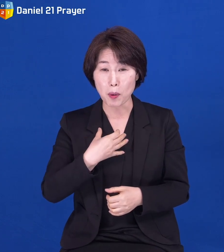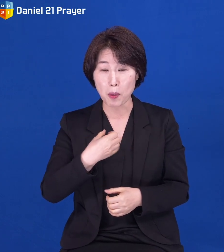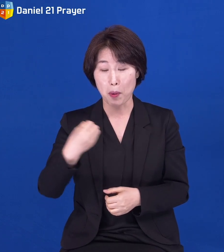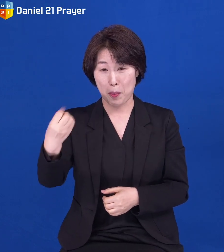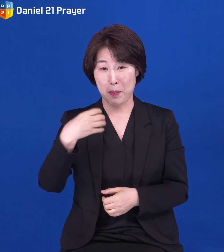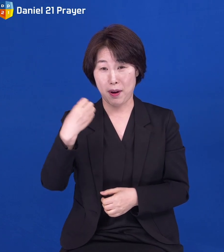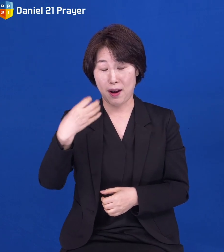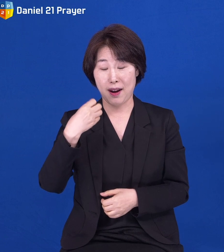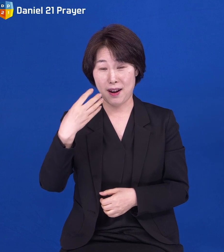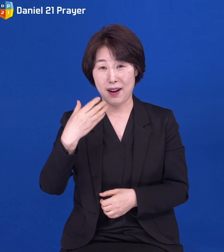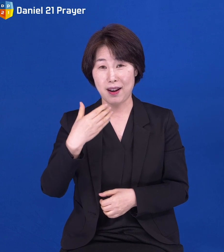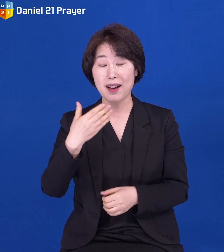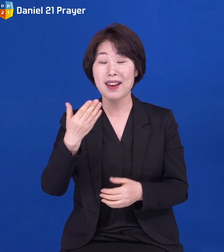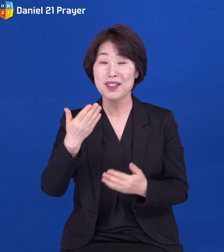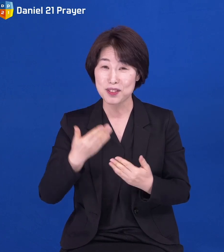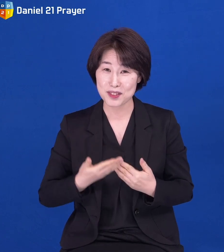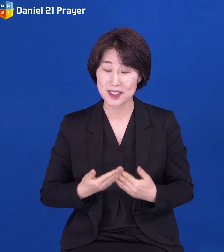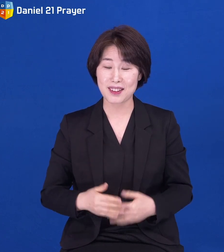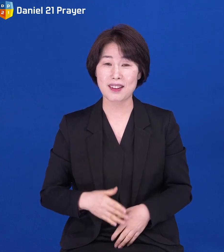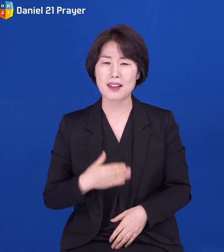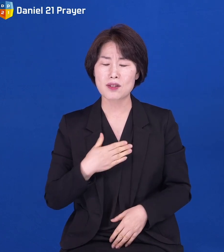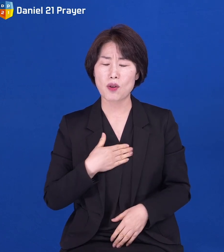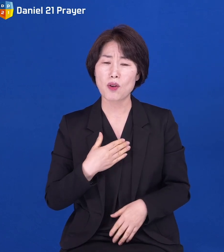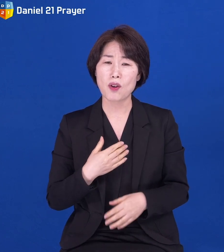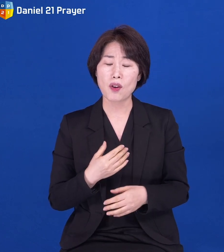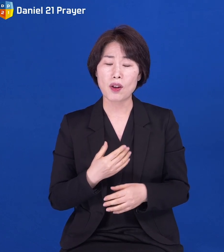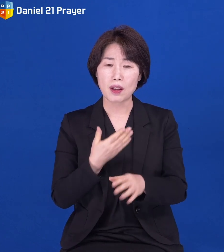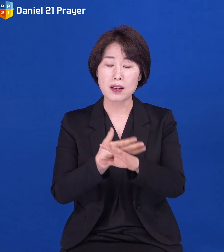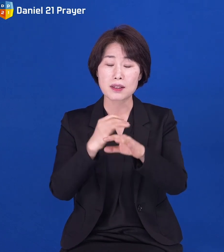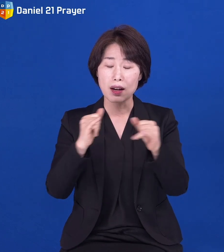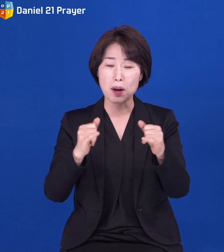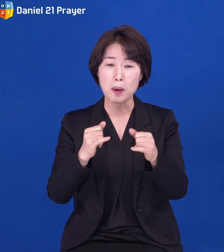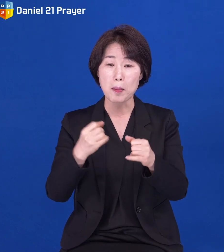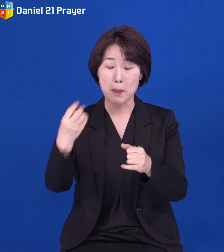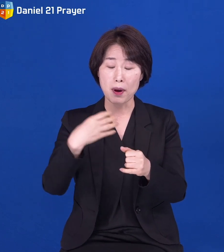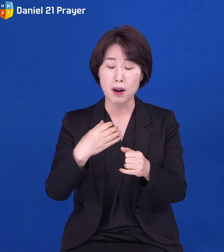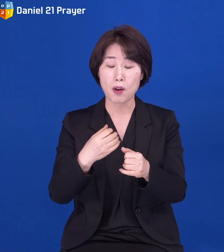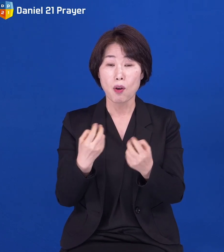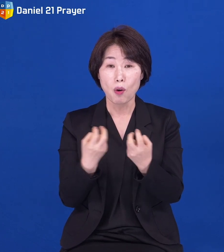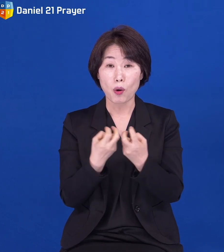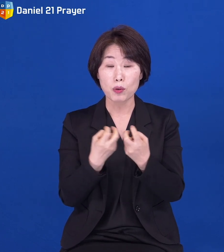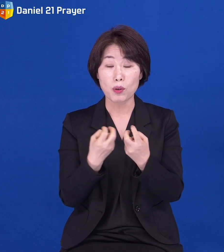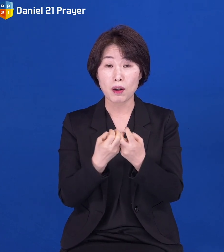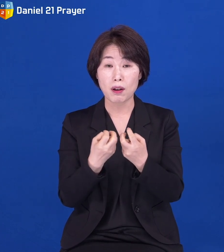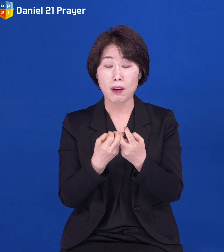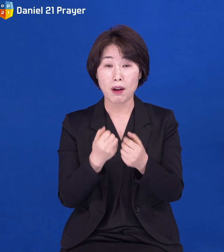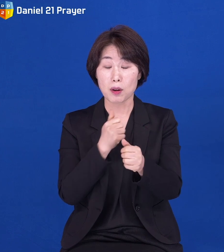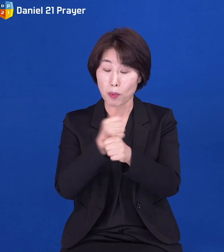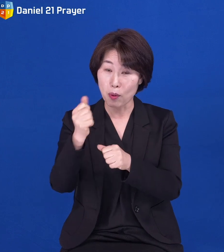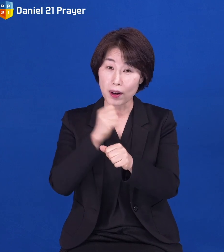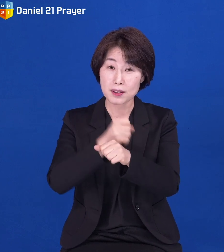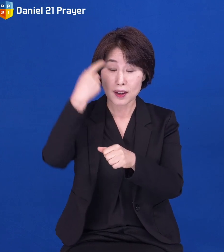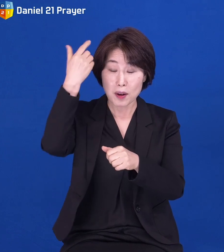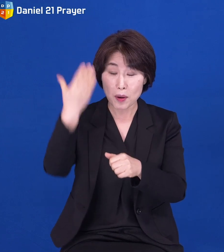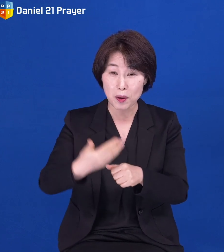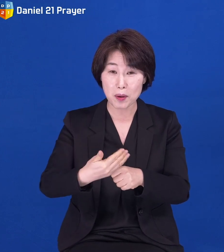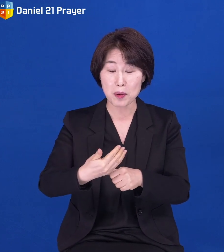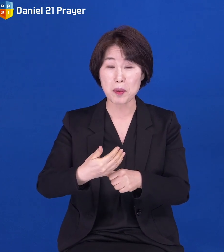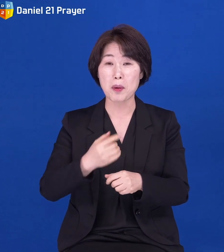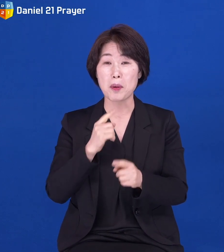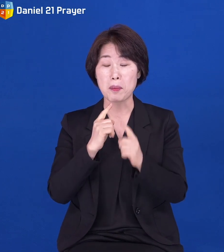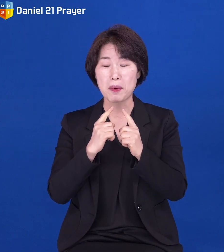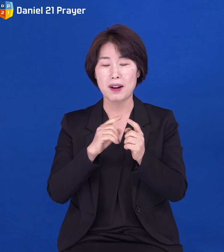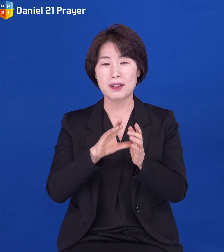같아요. 근데 그걸 어떻게 이겨냈을까? 이렇게 생각하시는 분들이 아주 많으시더라고요. 제가 실제로 많은 질문을